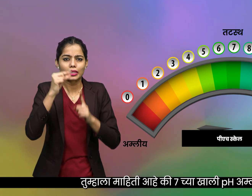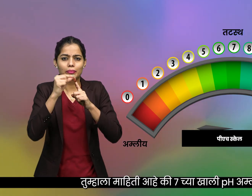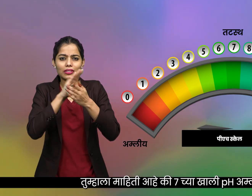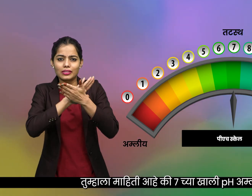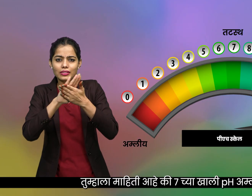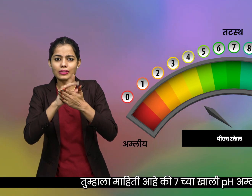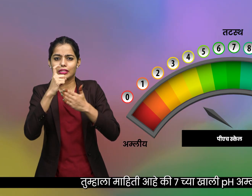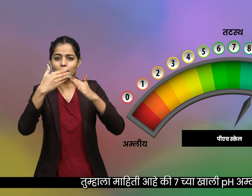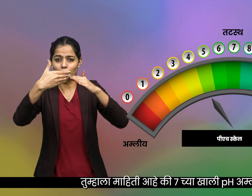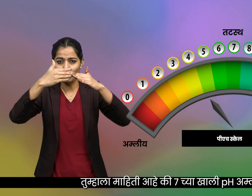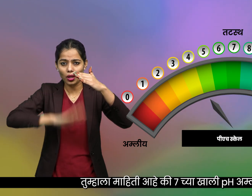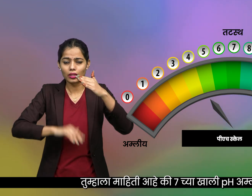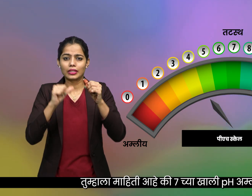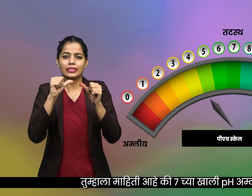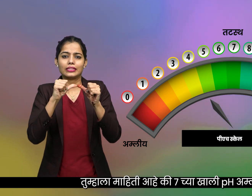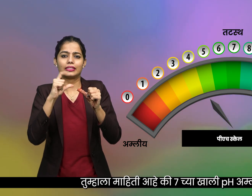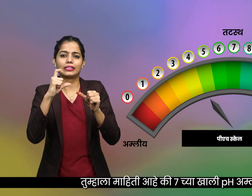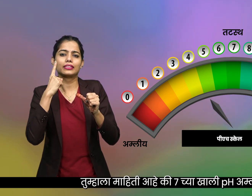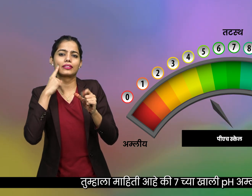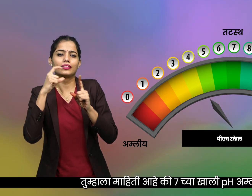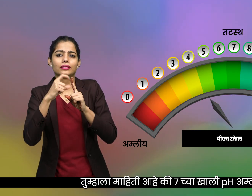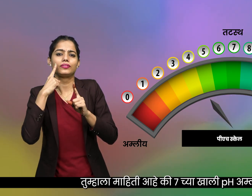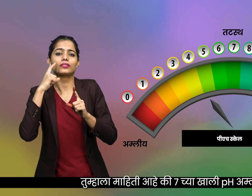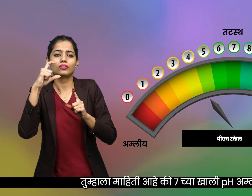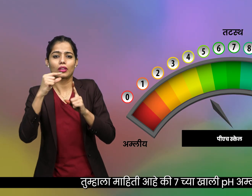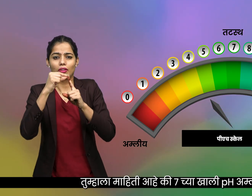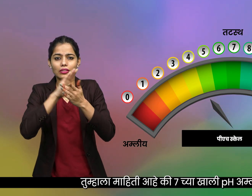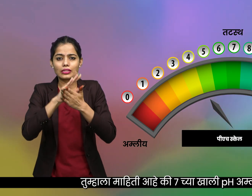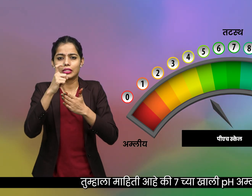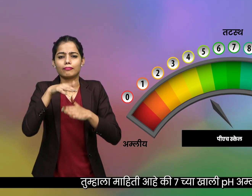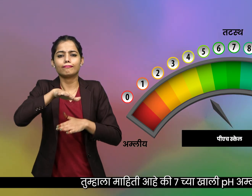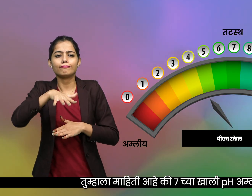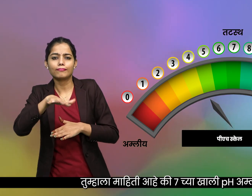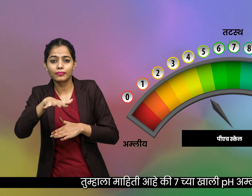तुम्हाला माहिती आहे की 7च्या खाली pH आम्लीय आहे.